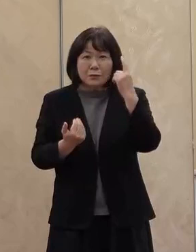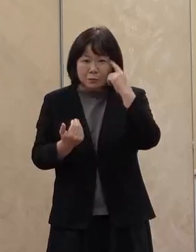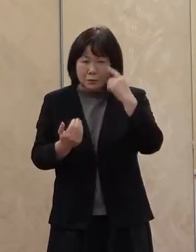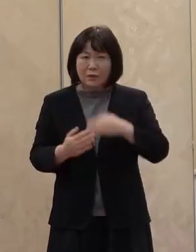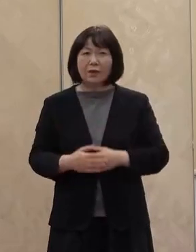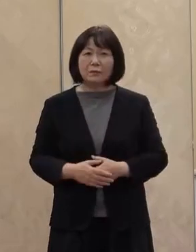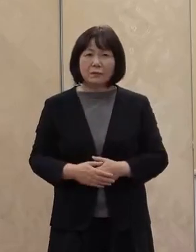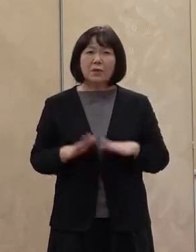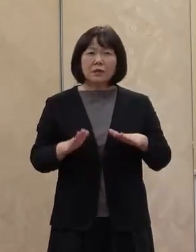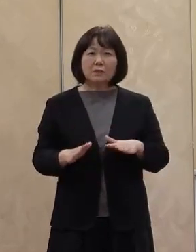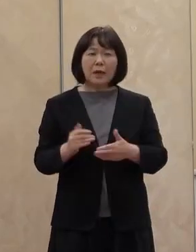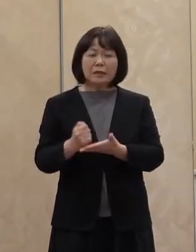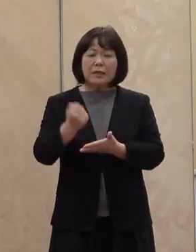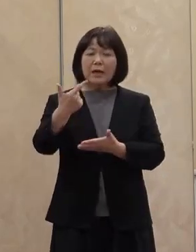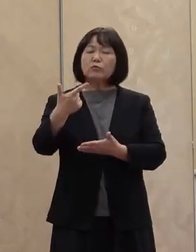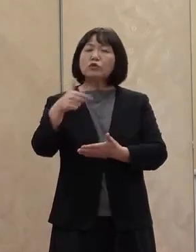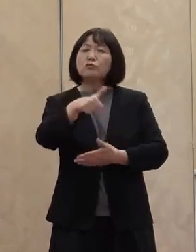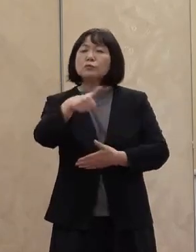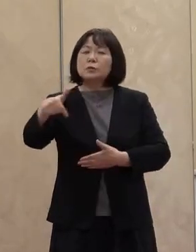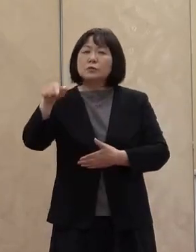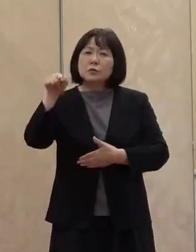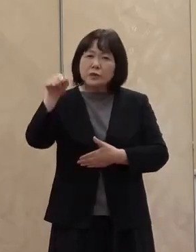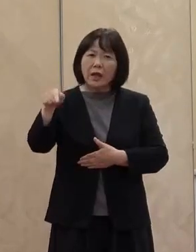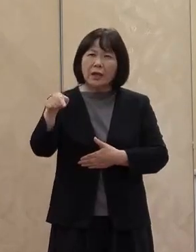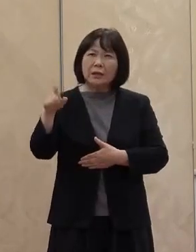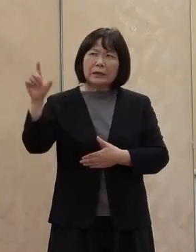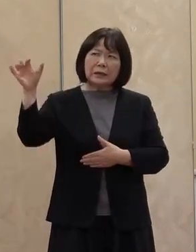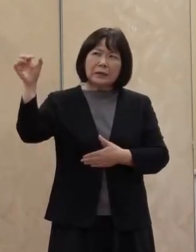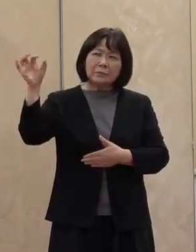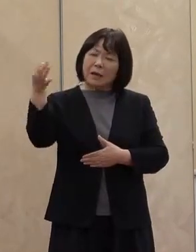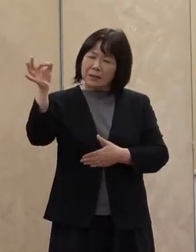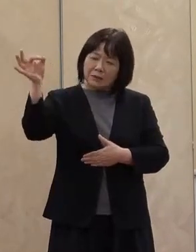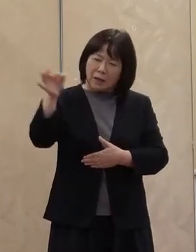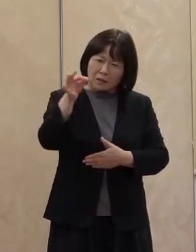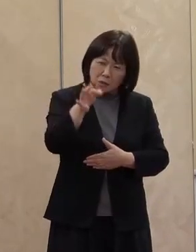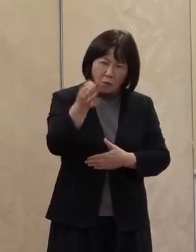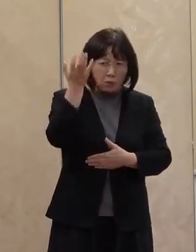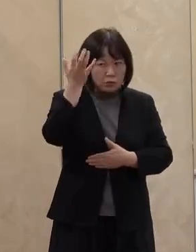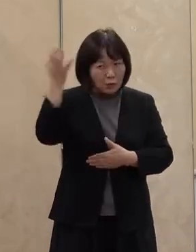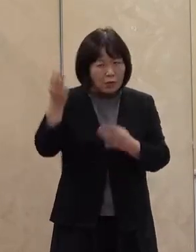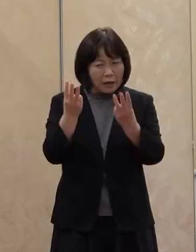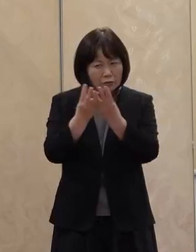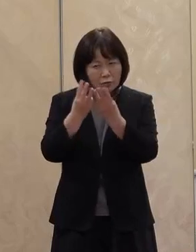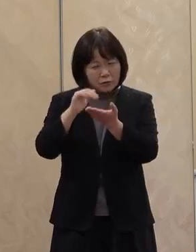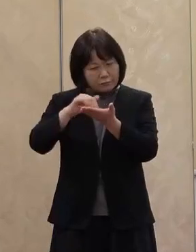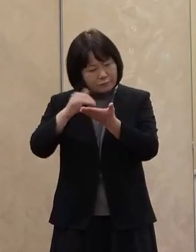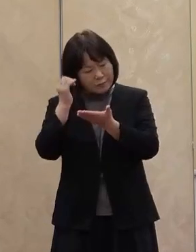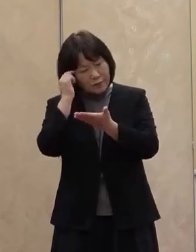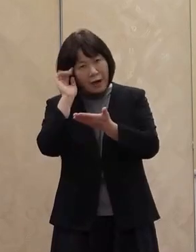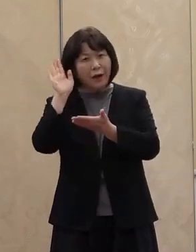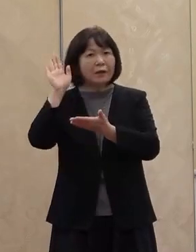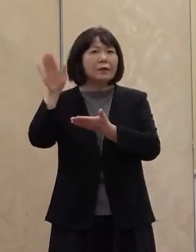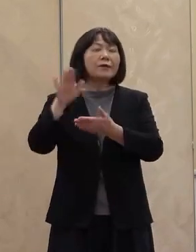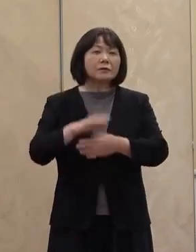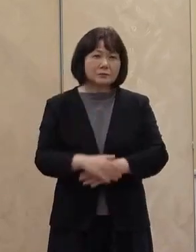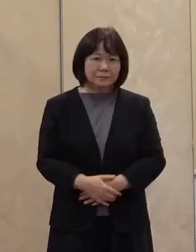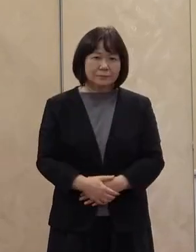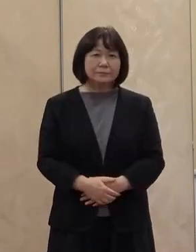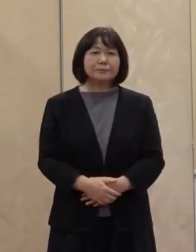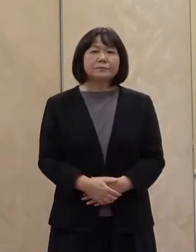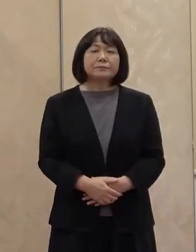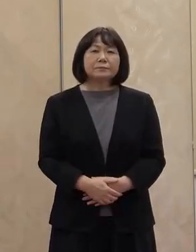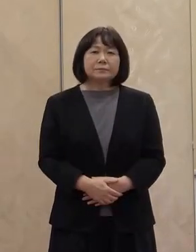これはまあ財務部の方で、どのぐらい減少しそうかというのは、数字を打っているところだというふうに思って、